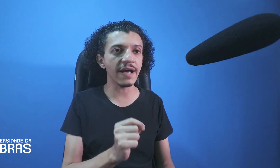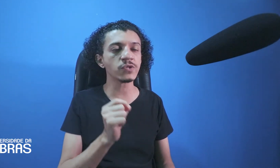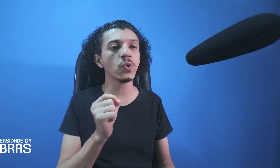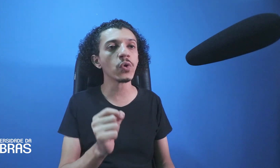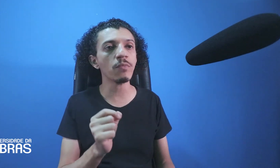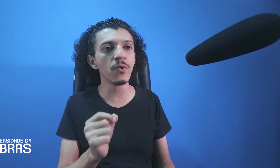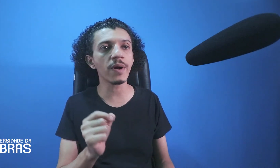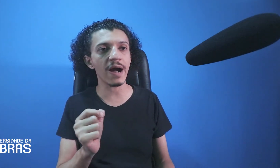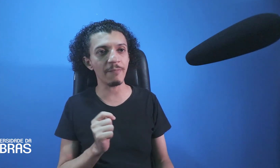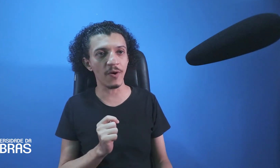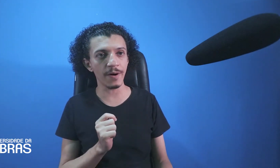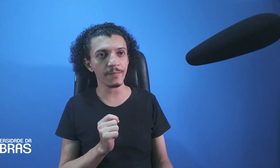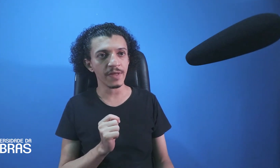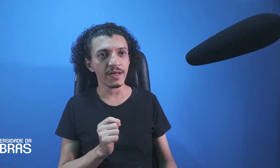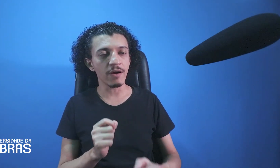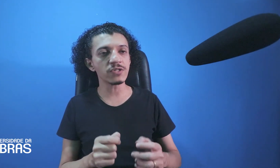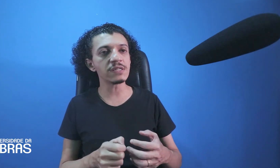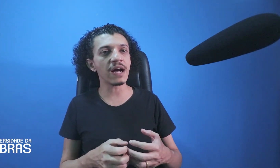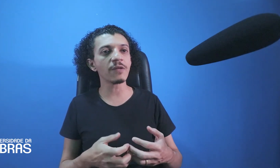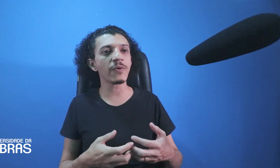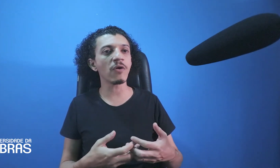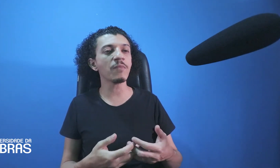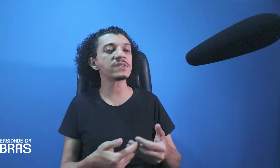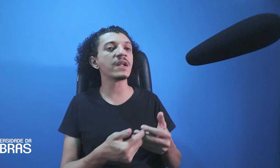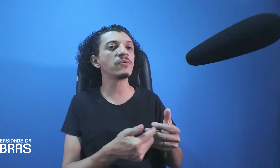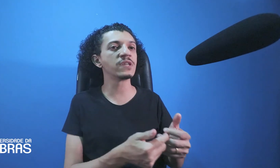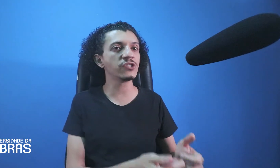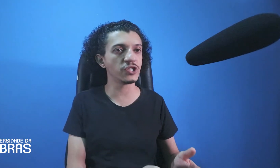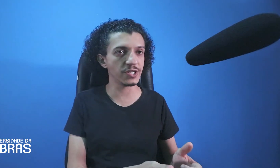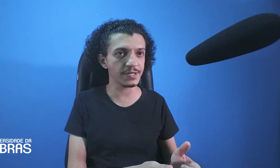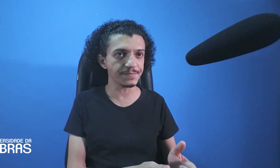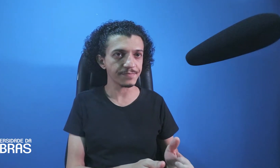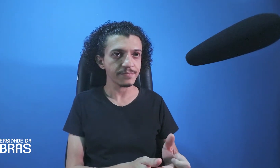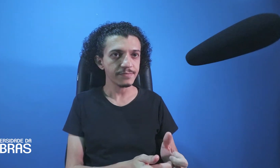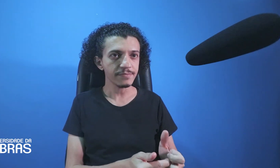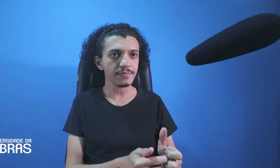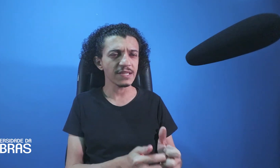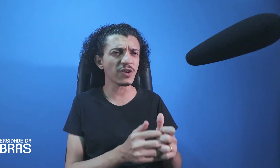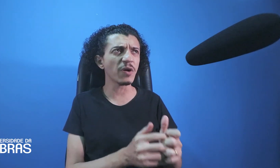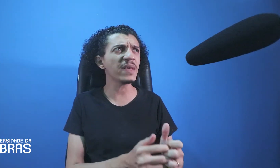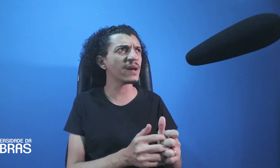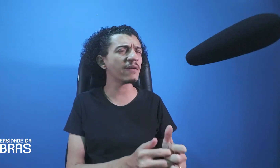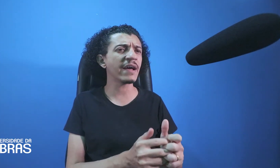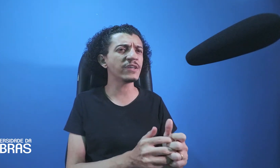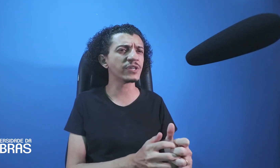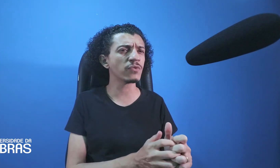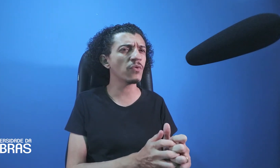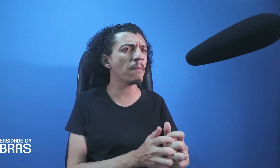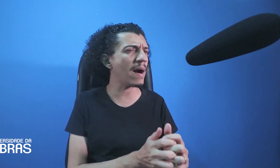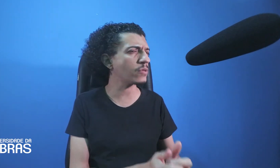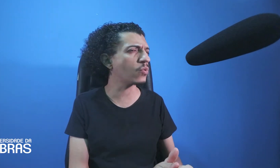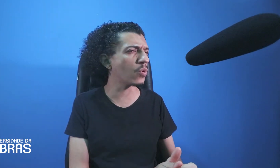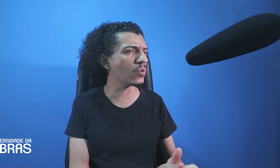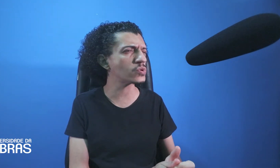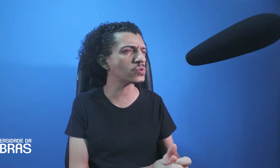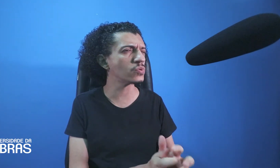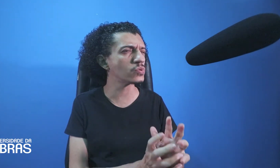sinais Urubu-Caapó, que é utilizada por algumas tribos indígenas, se eu não me engano, na região do Mato Grosso do